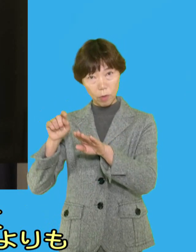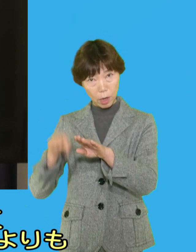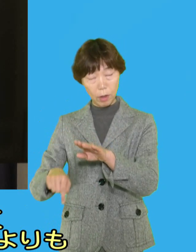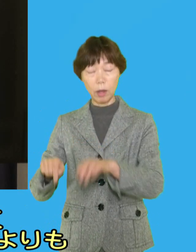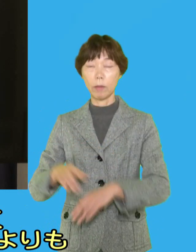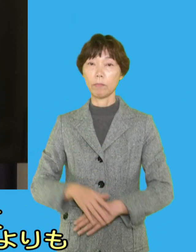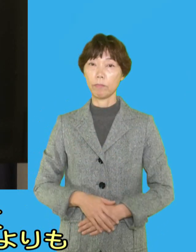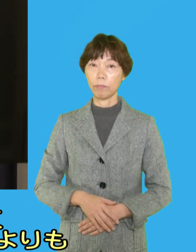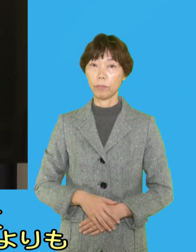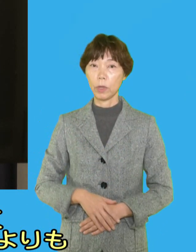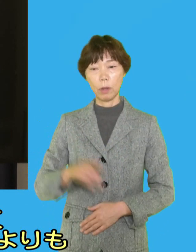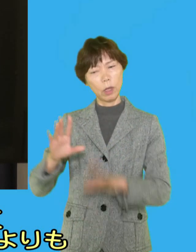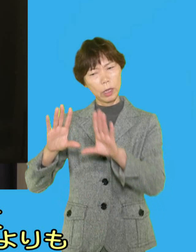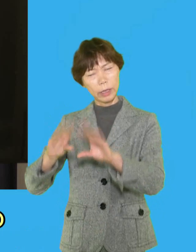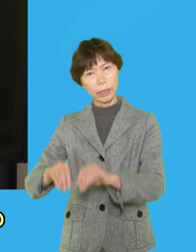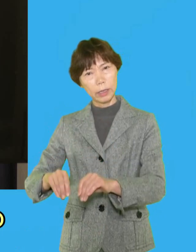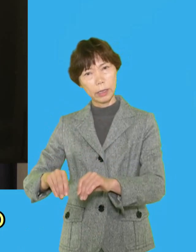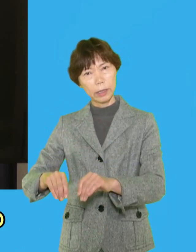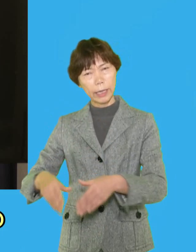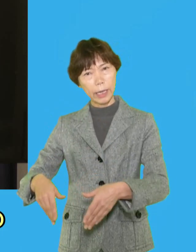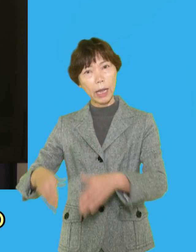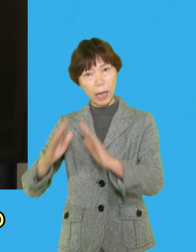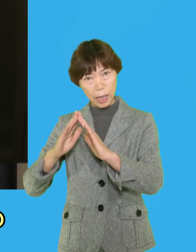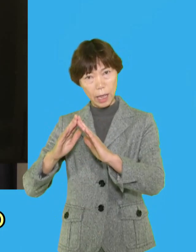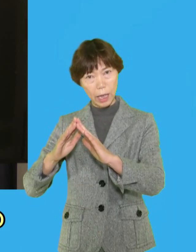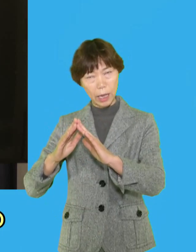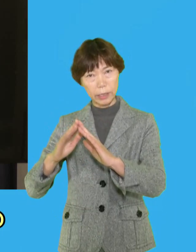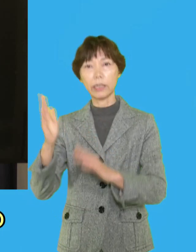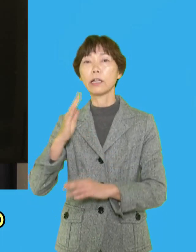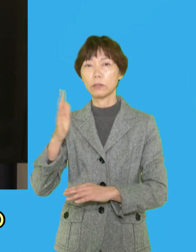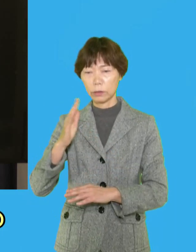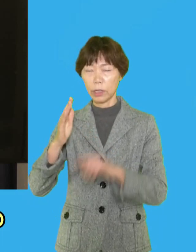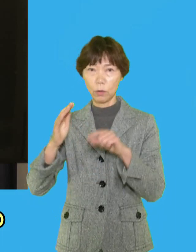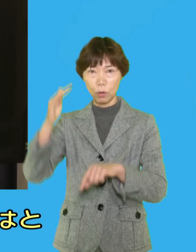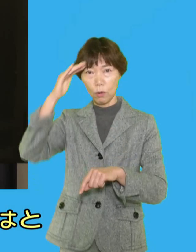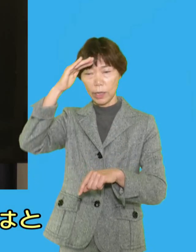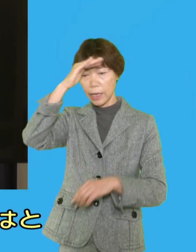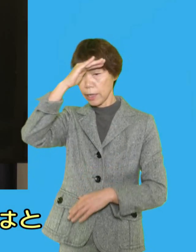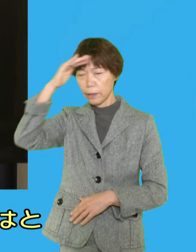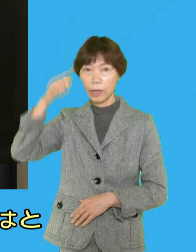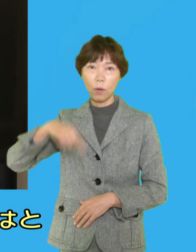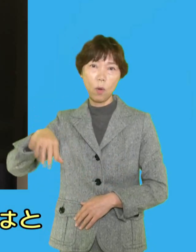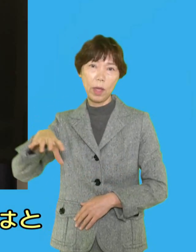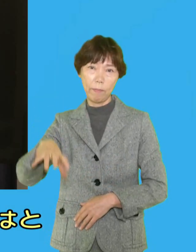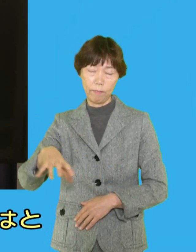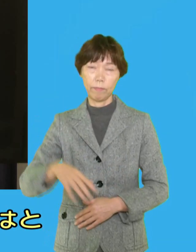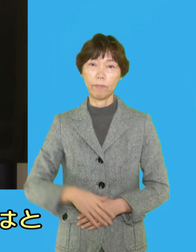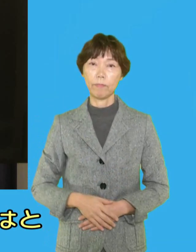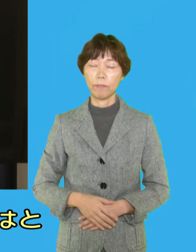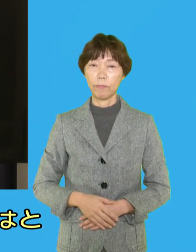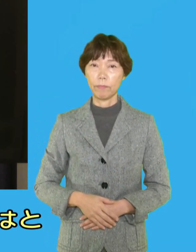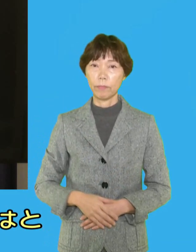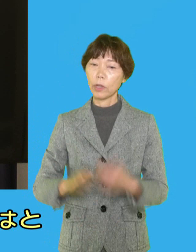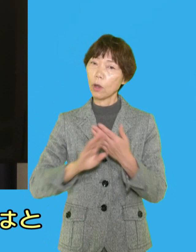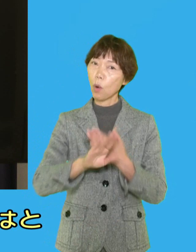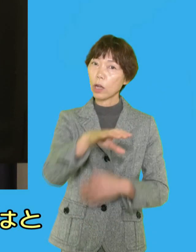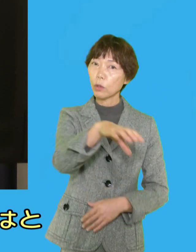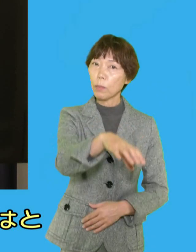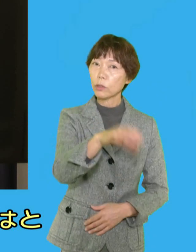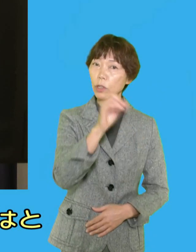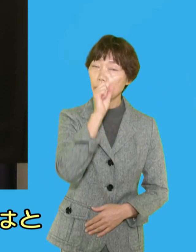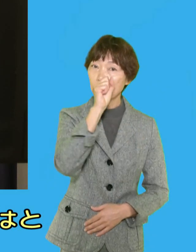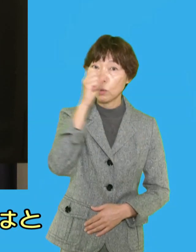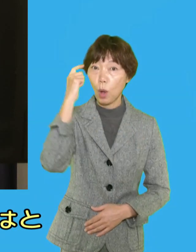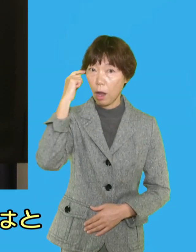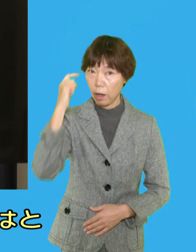く、まあ、その場所で建て替えというよりも、まあ、これは大仙公園のエリアですので、まあ、違う場所がいいんじゃないかなと私は考